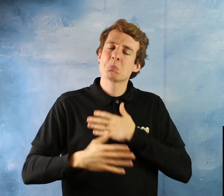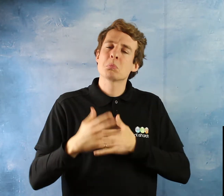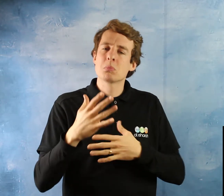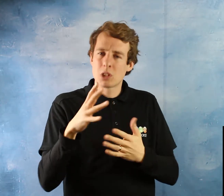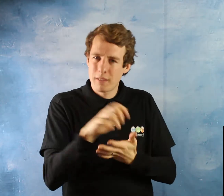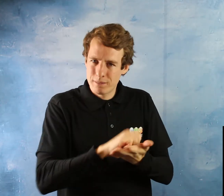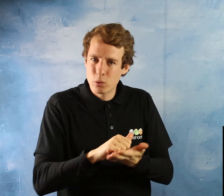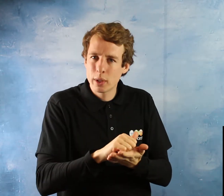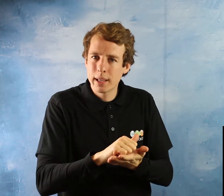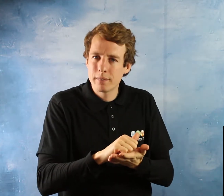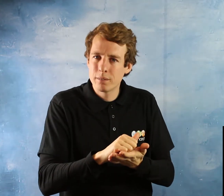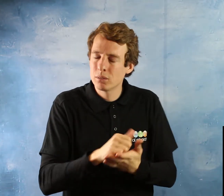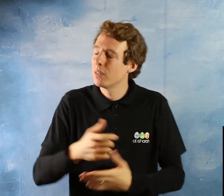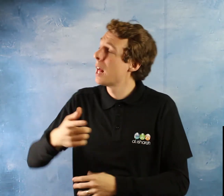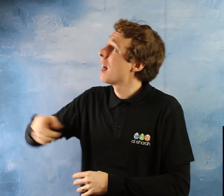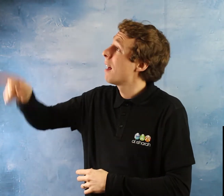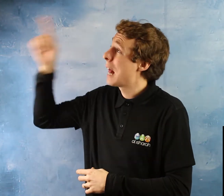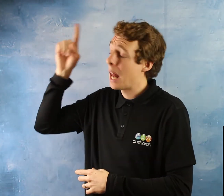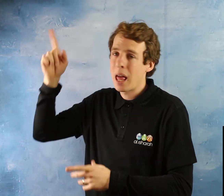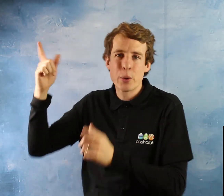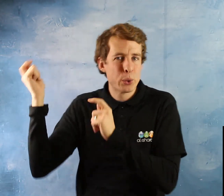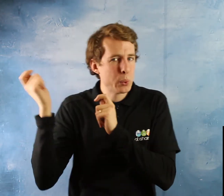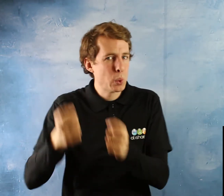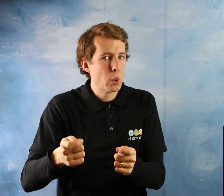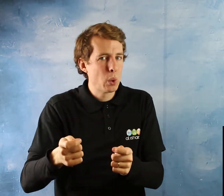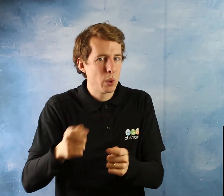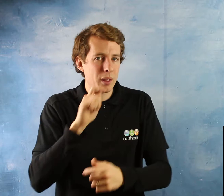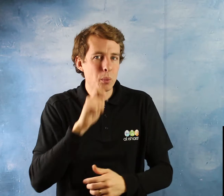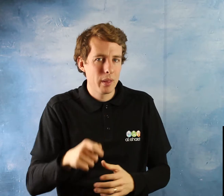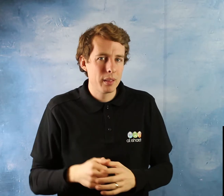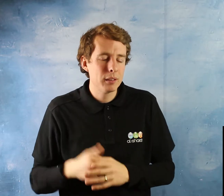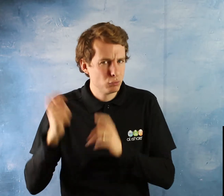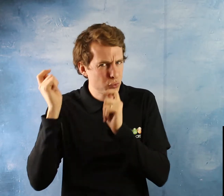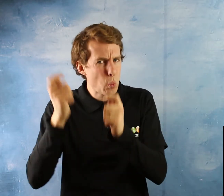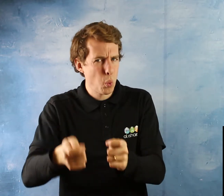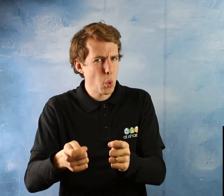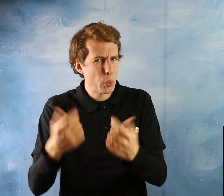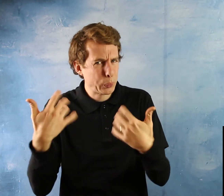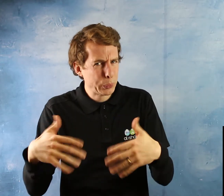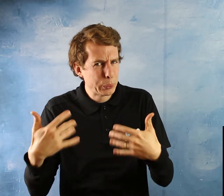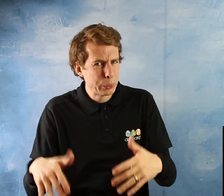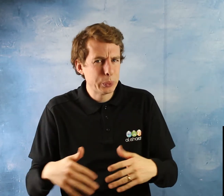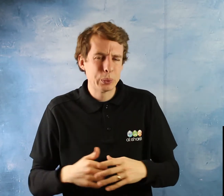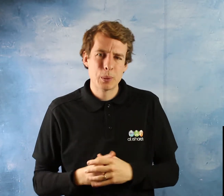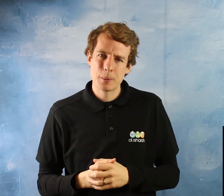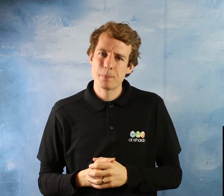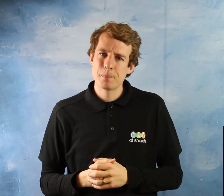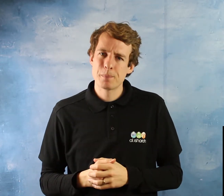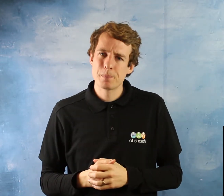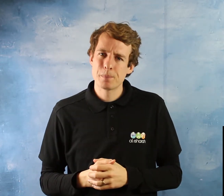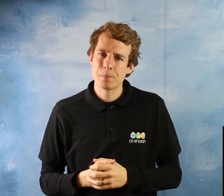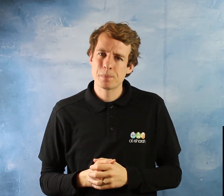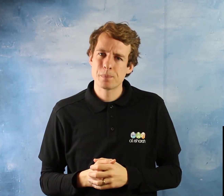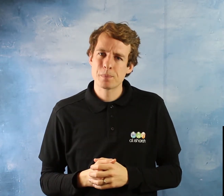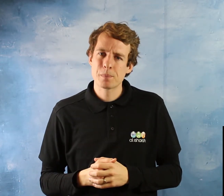أَحَدٌ لِلَّهِ إِلَّا رَفَعَهُ اللَّهِ. And one who serves another, become humble to